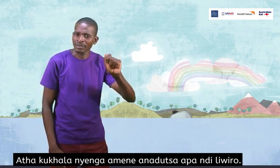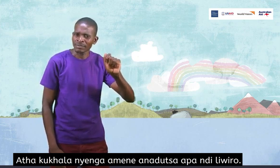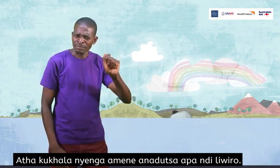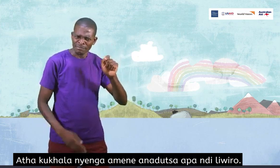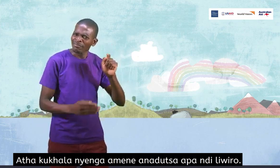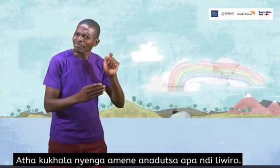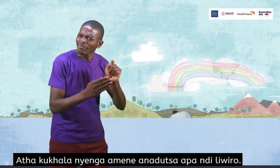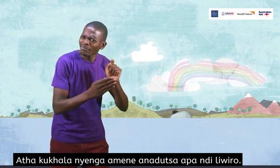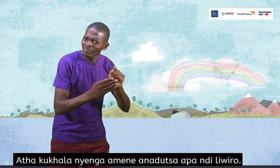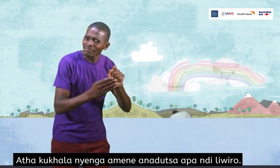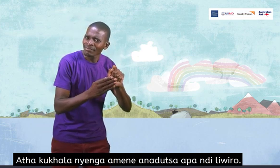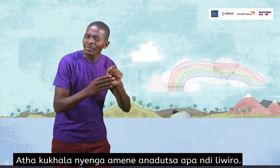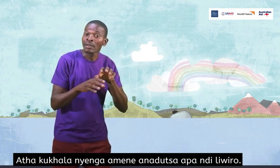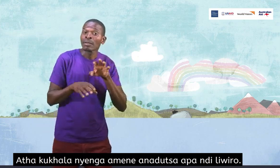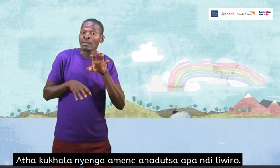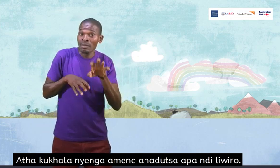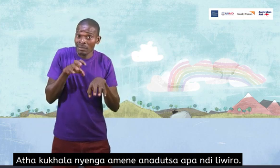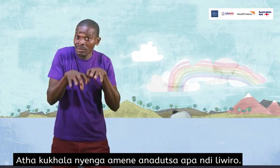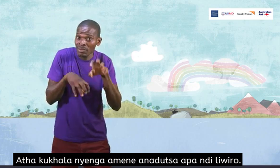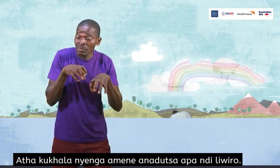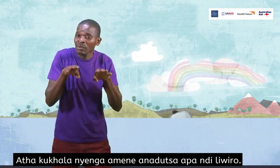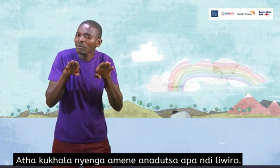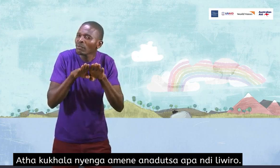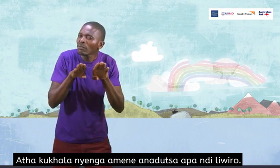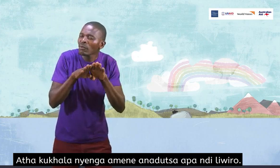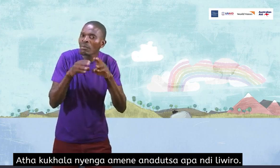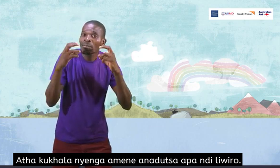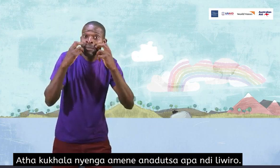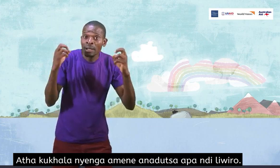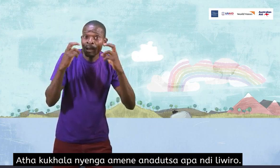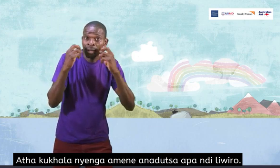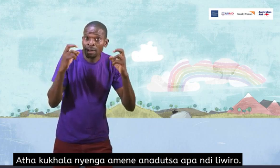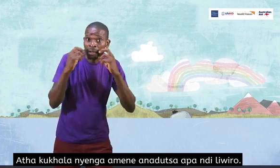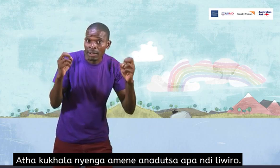Atha kukhala nyenga amene anadusa apa ndi liwiro.